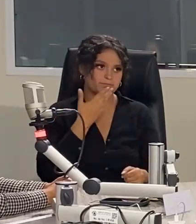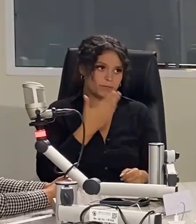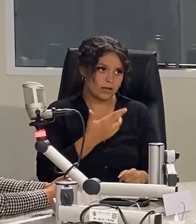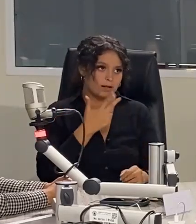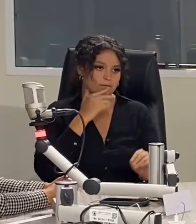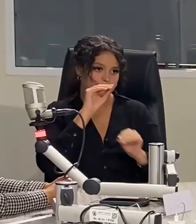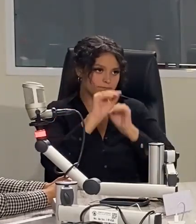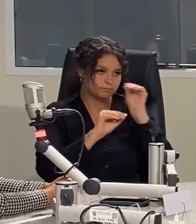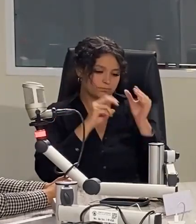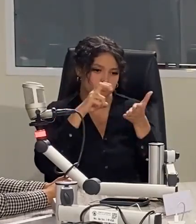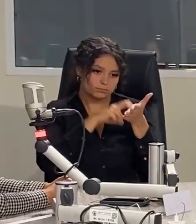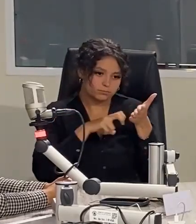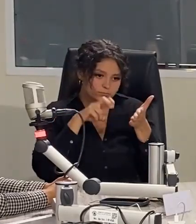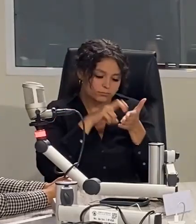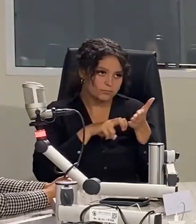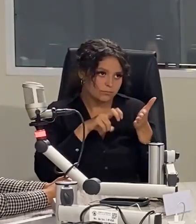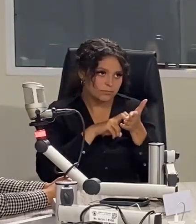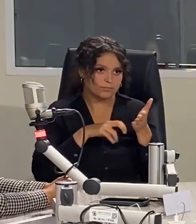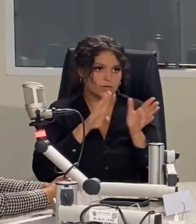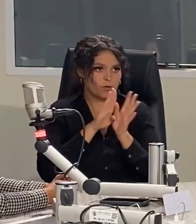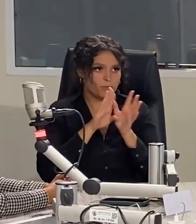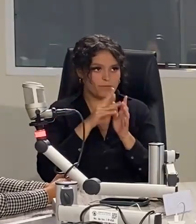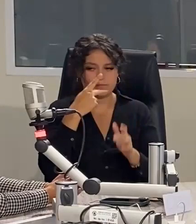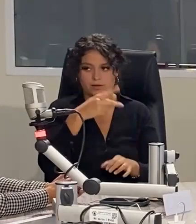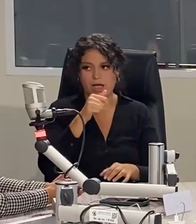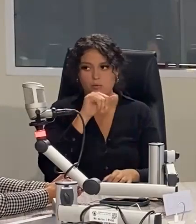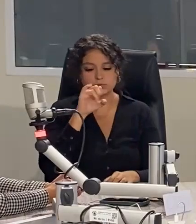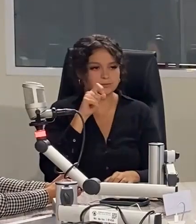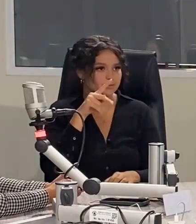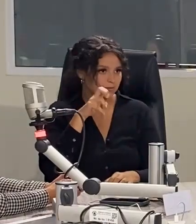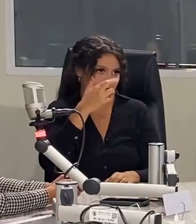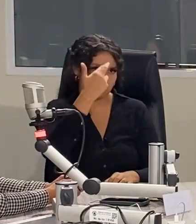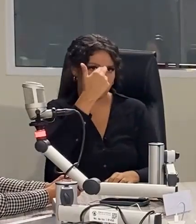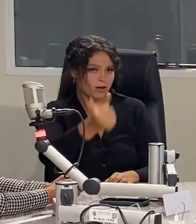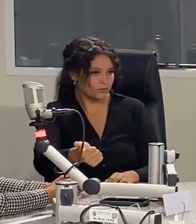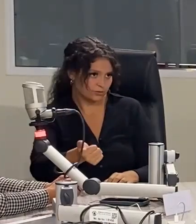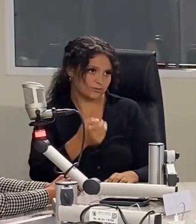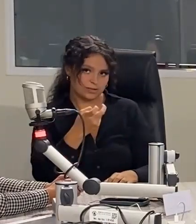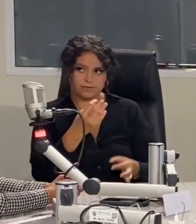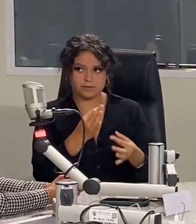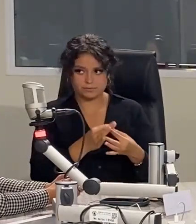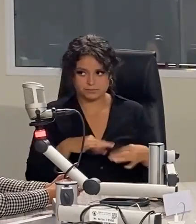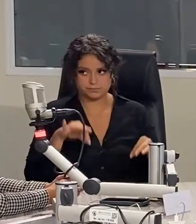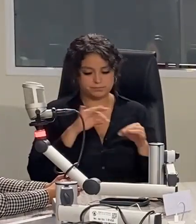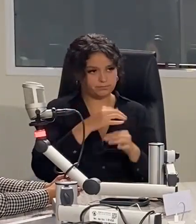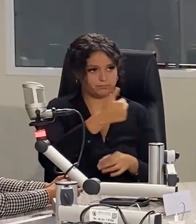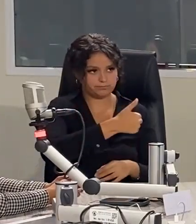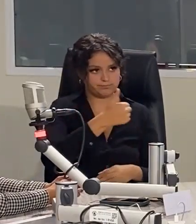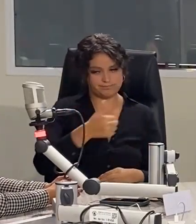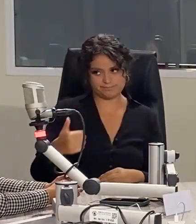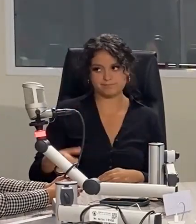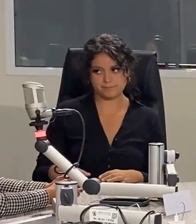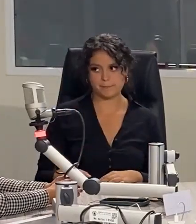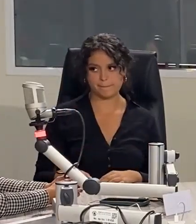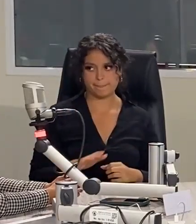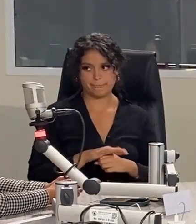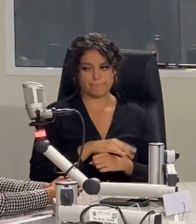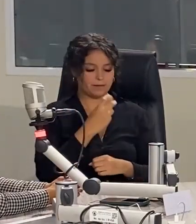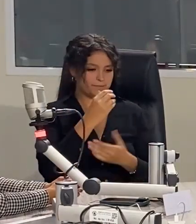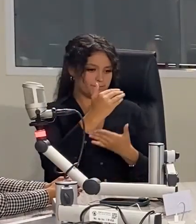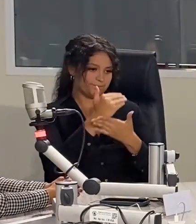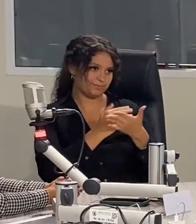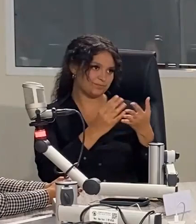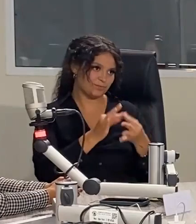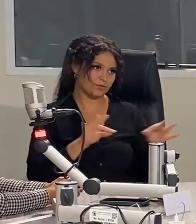públicas bien cimentadas para que pueda ser modificado a lo mejor las leyes que no